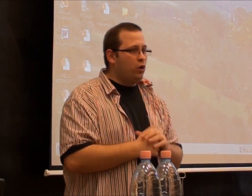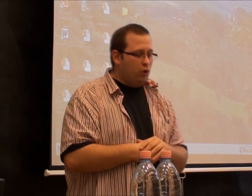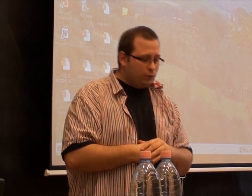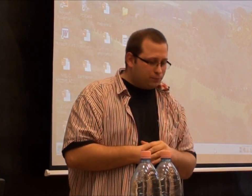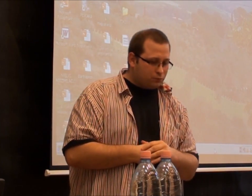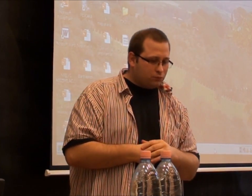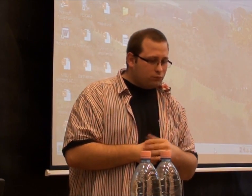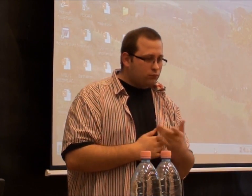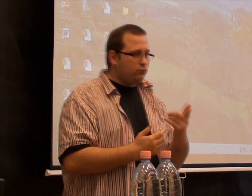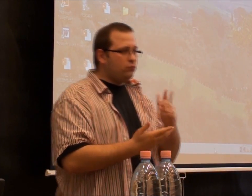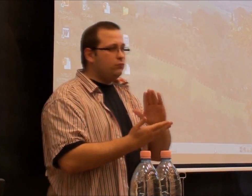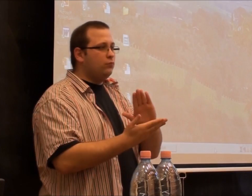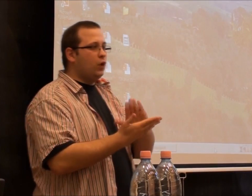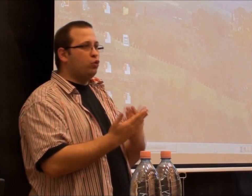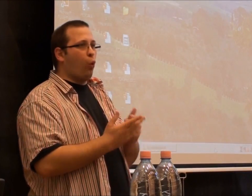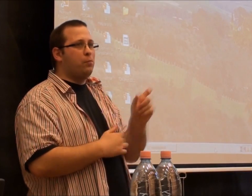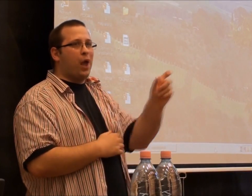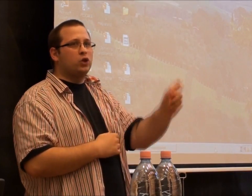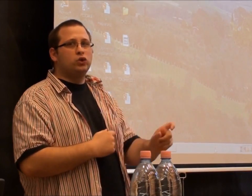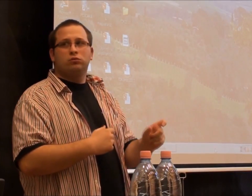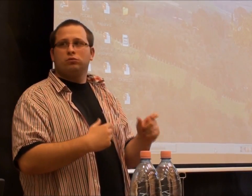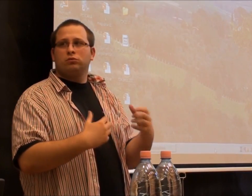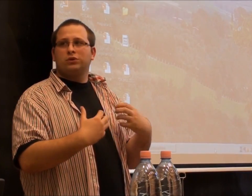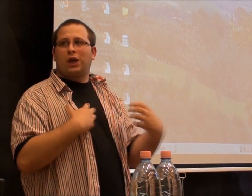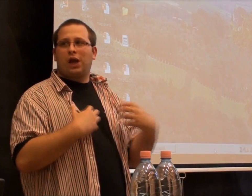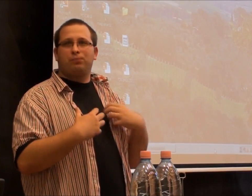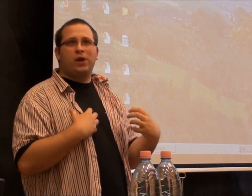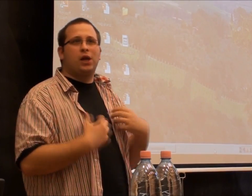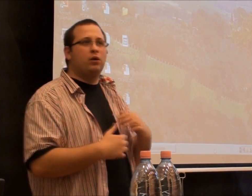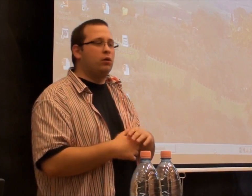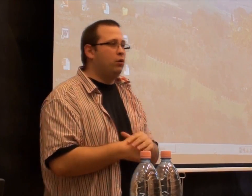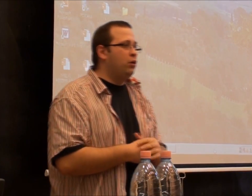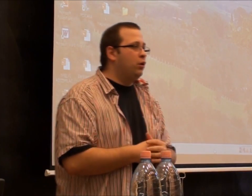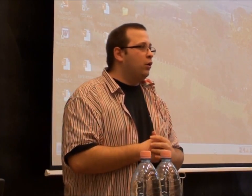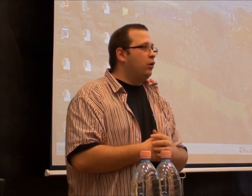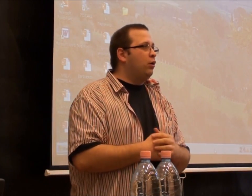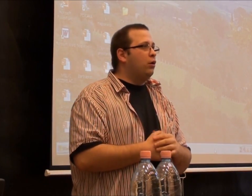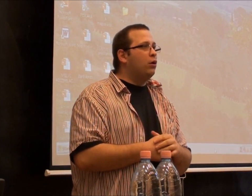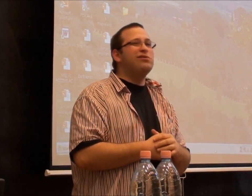Másik példát mondanék. Tolmács. A tolmács szerepe.